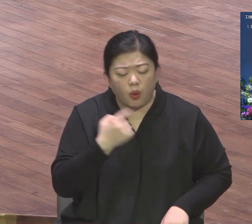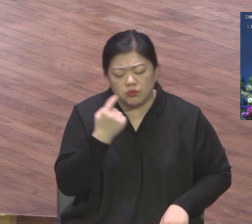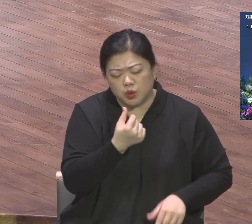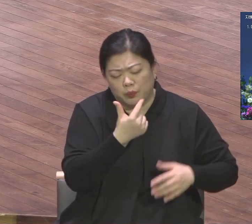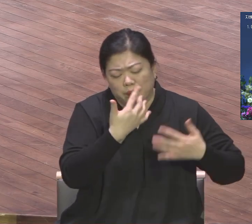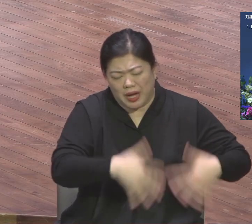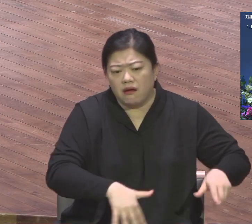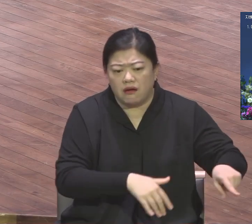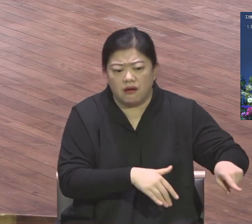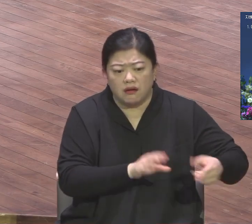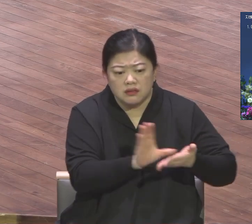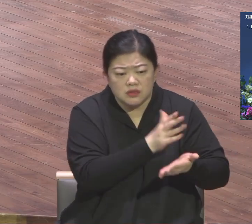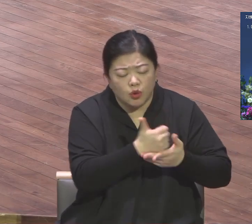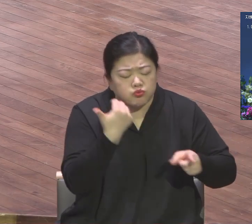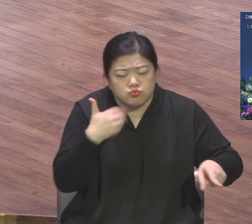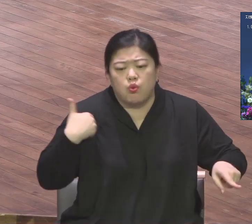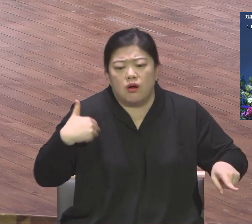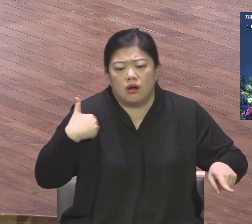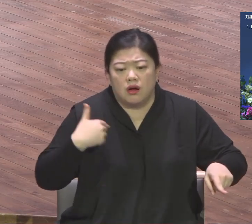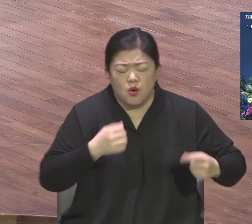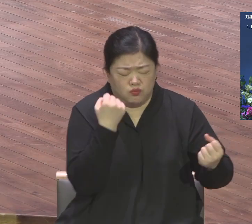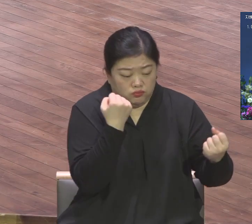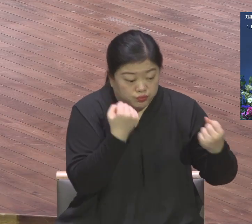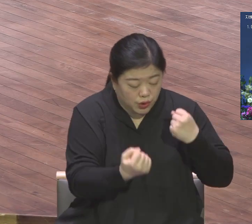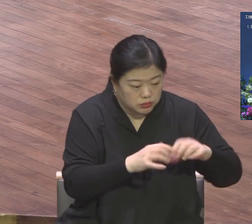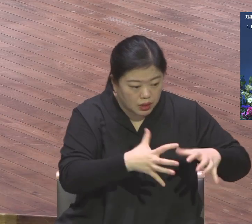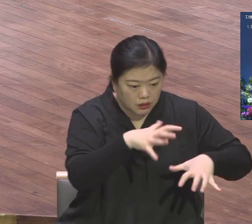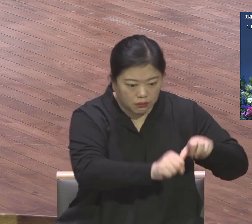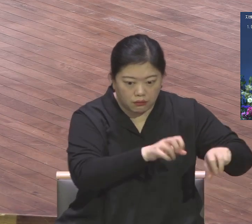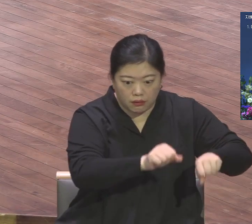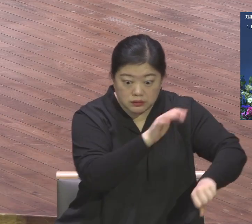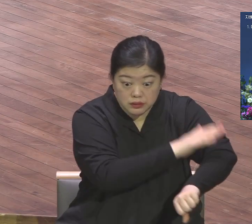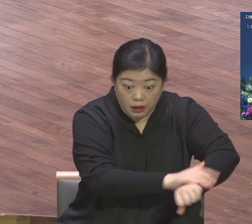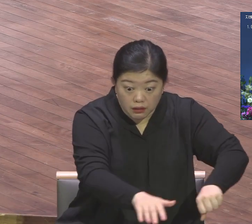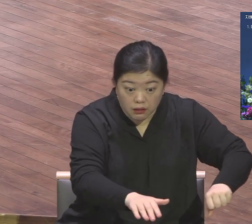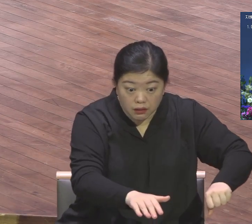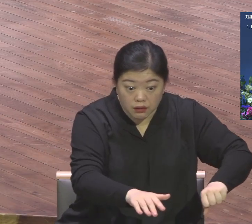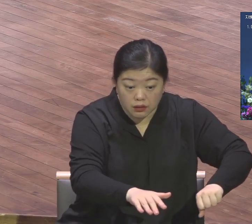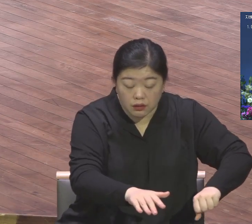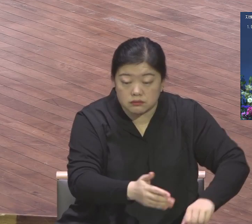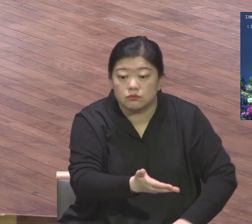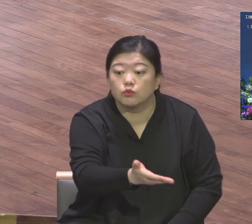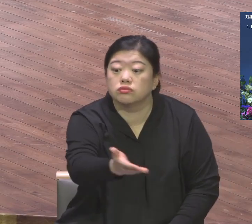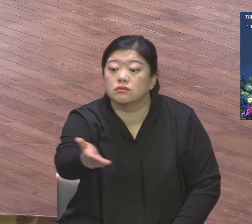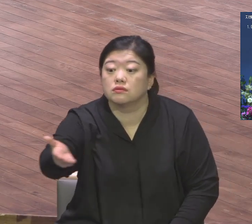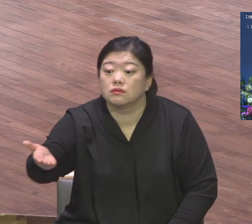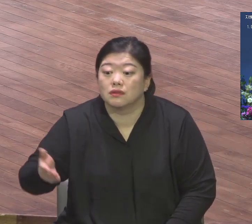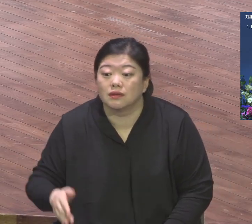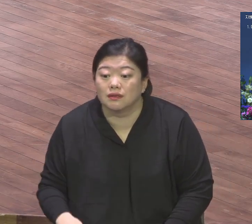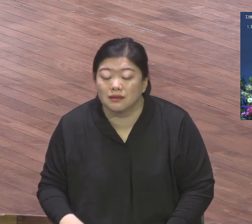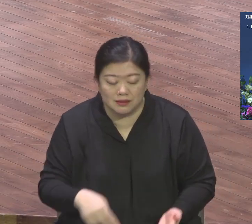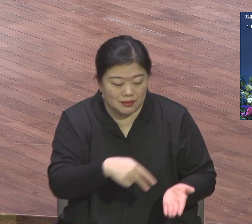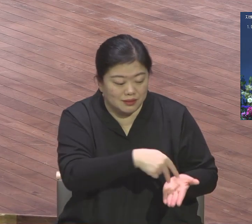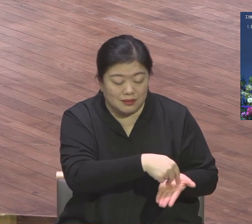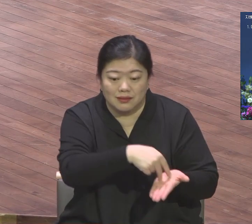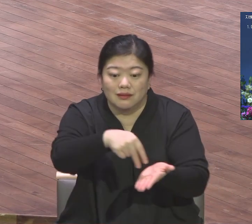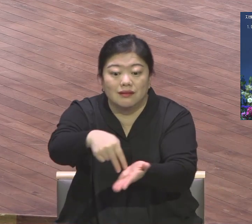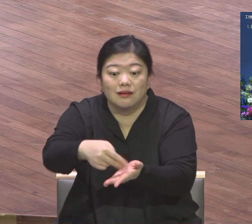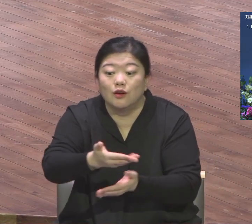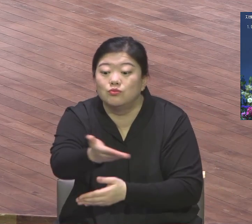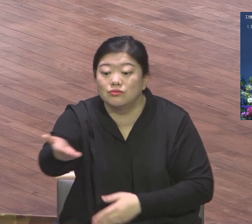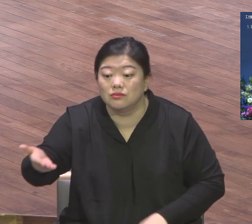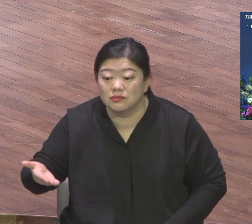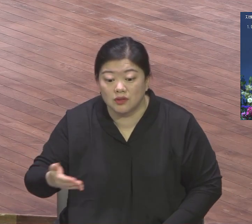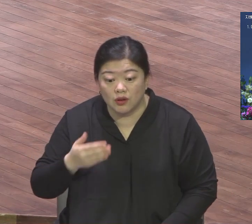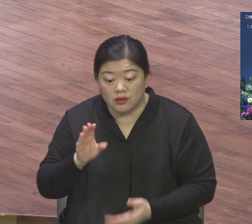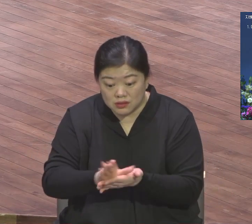우리는 어때요? 정확한 영적 의미를 알고 있잖아요. 이 정확한 영적 의미를 알고 하나님의 이 말씀 이 이거